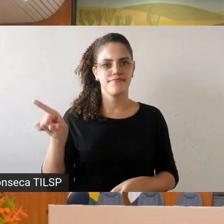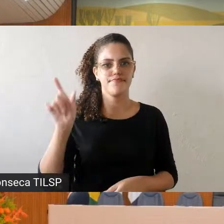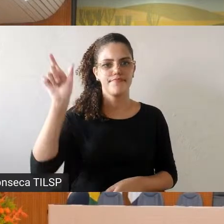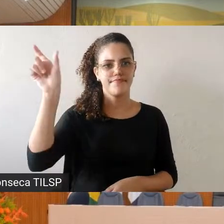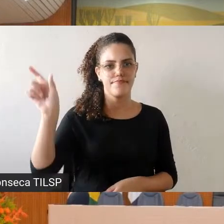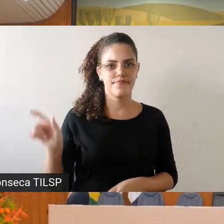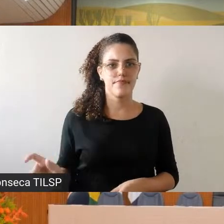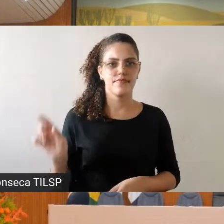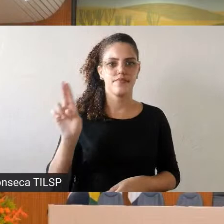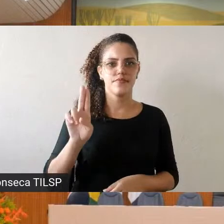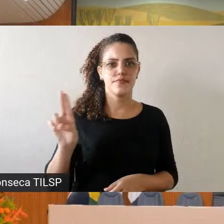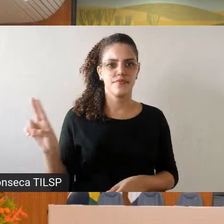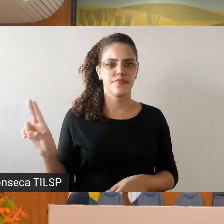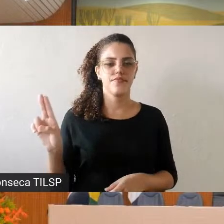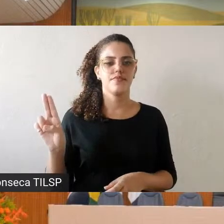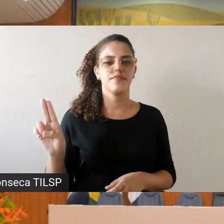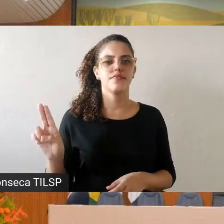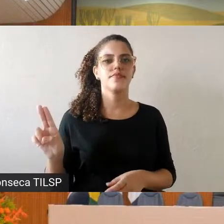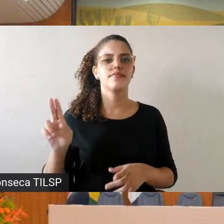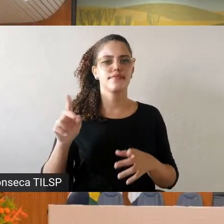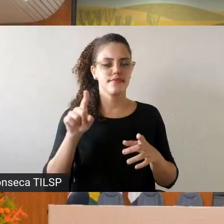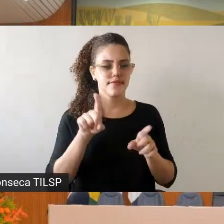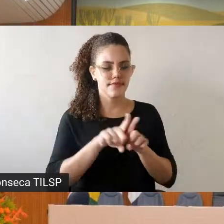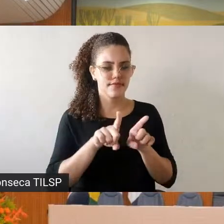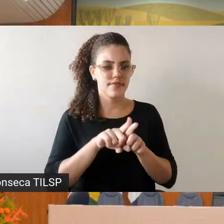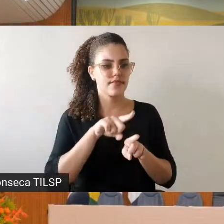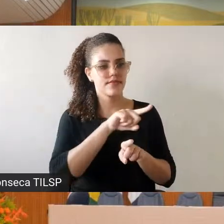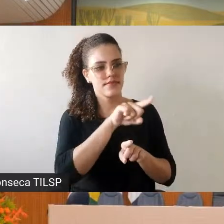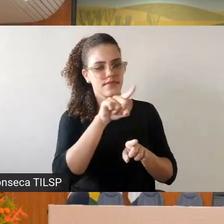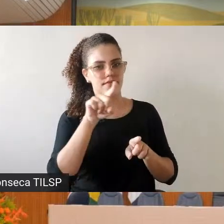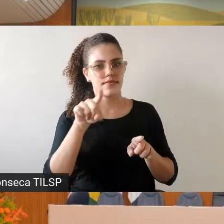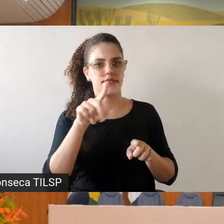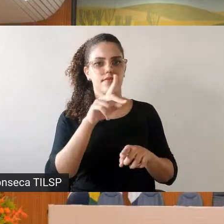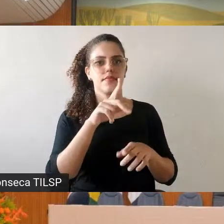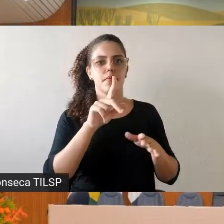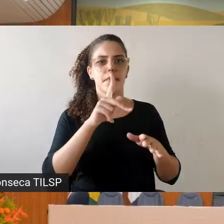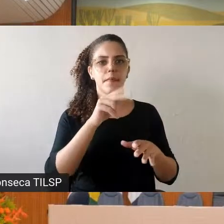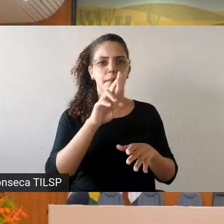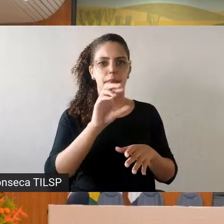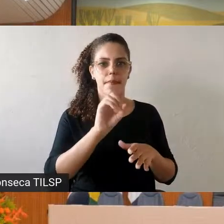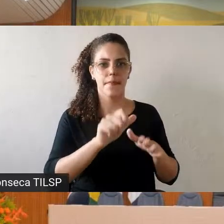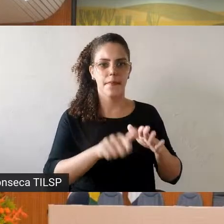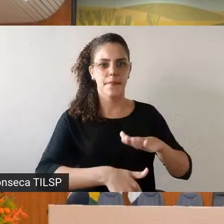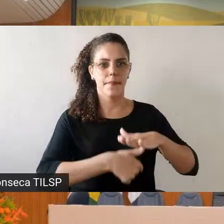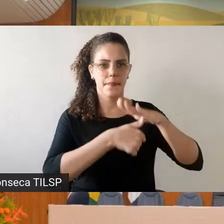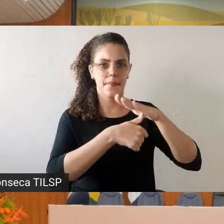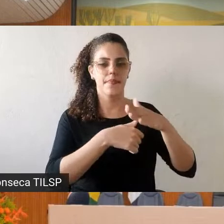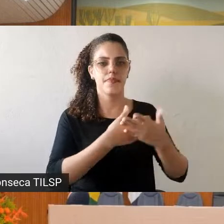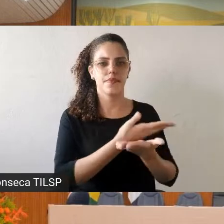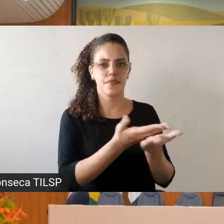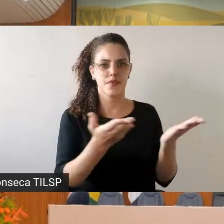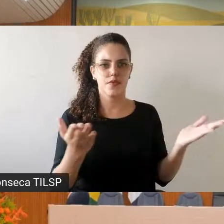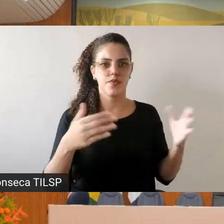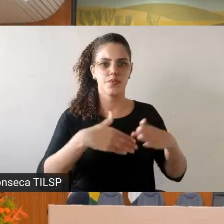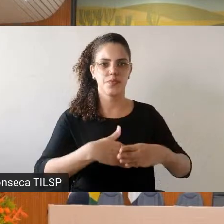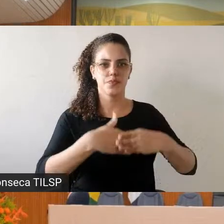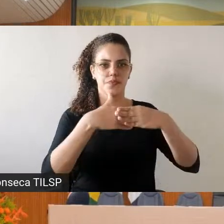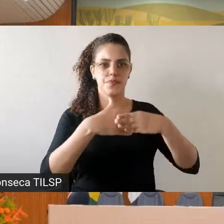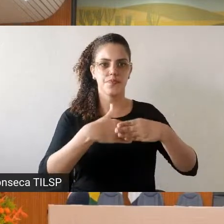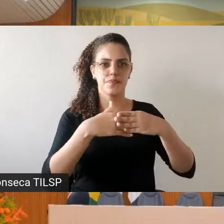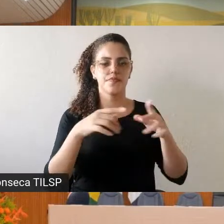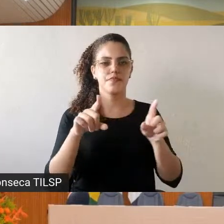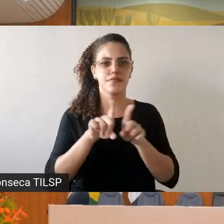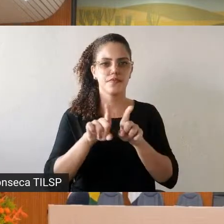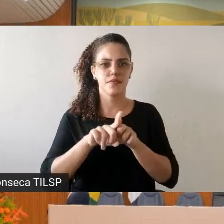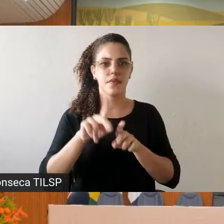demais colegas pró-reitores. Na oportunidade, também saúdo o professor Gabriel